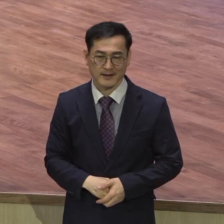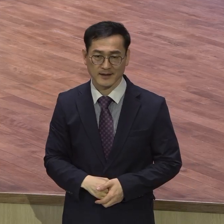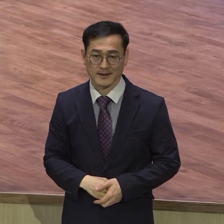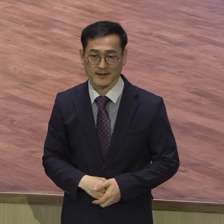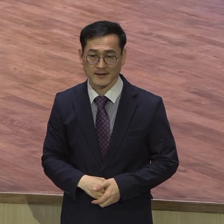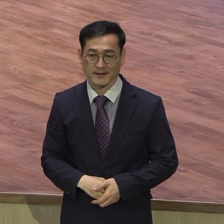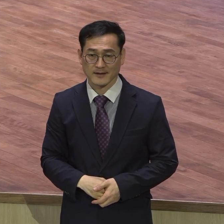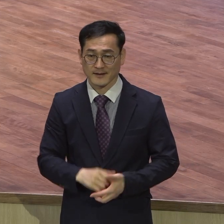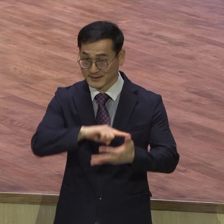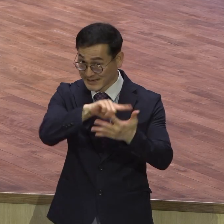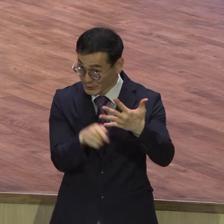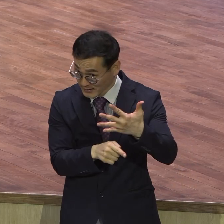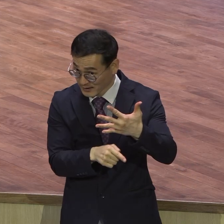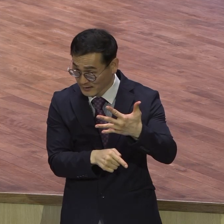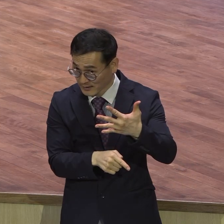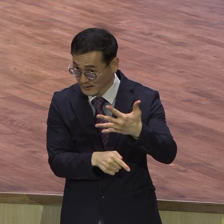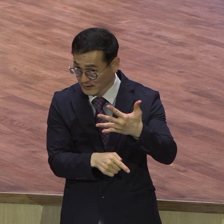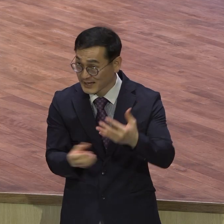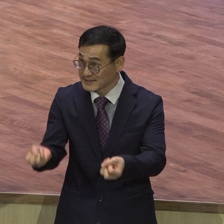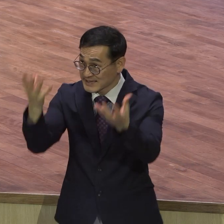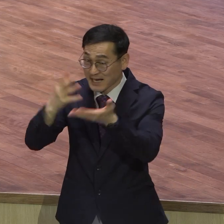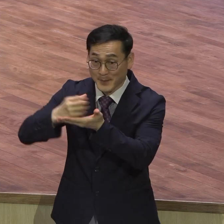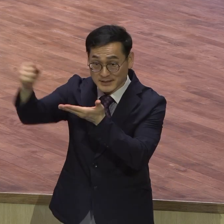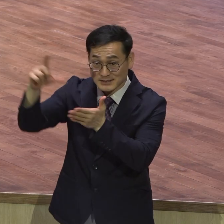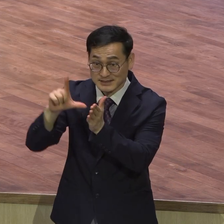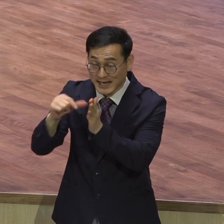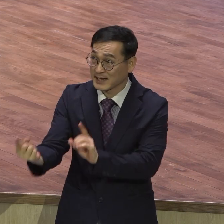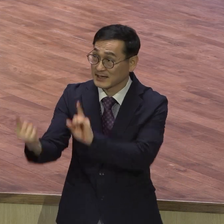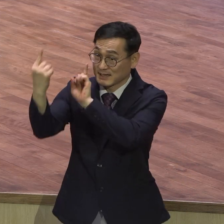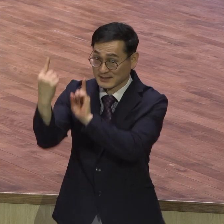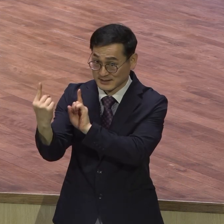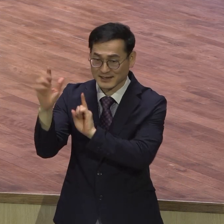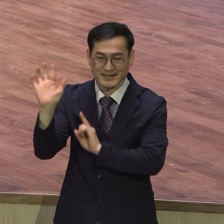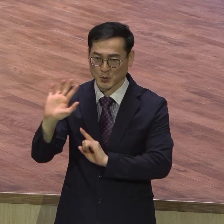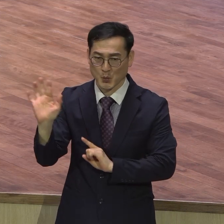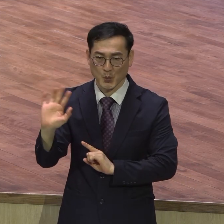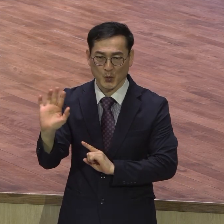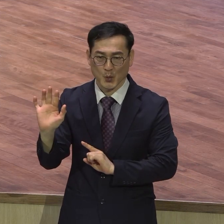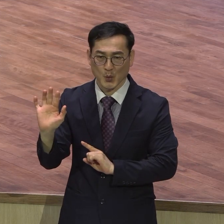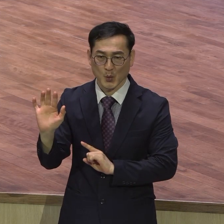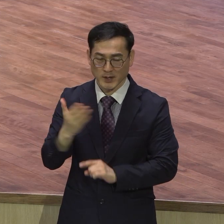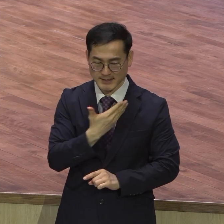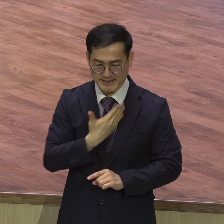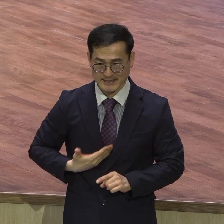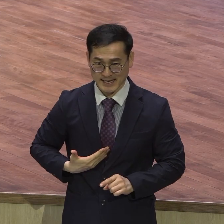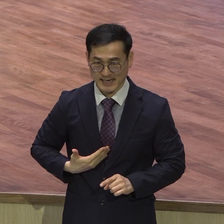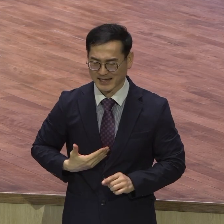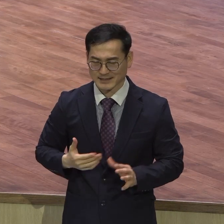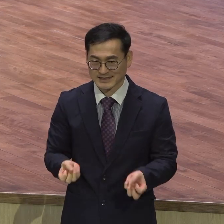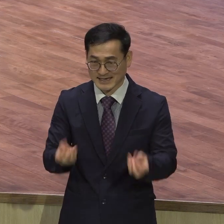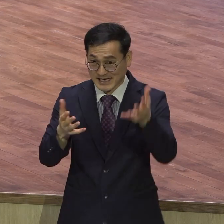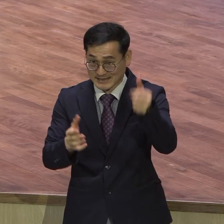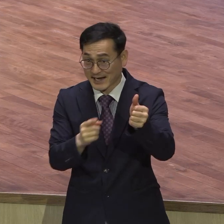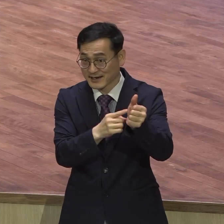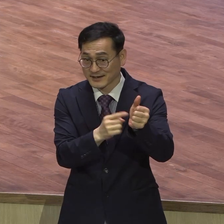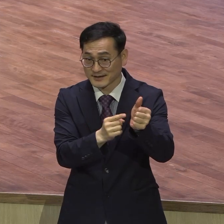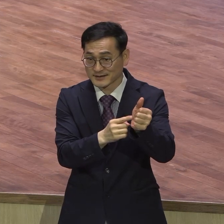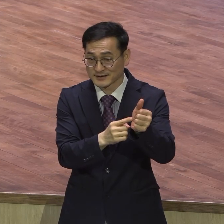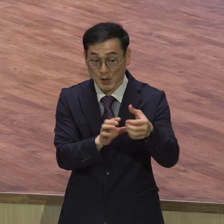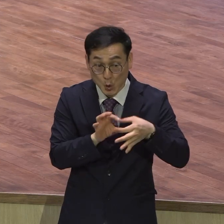하나님께서는 이런 제사를 받으실 때 1대1로 받는 것이 아니라 제사장을 세웠어요. 중보자